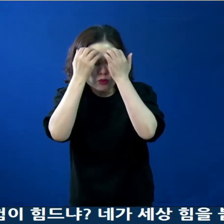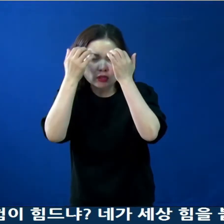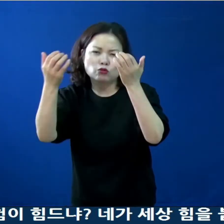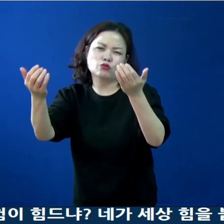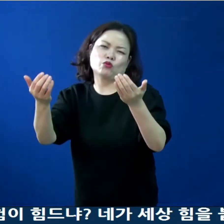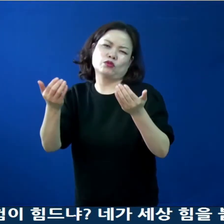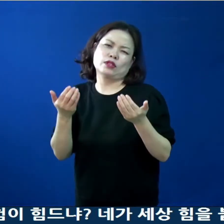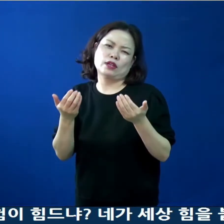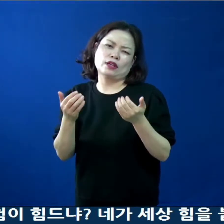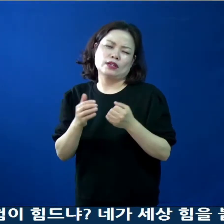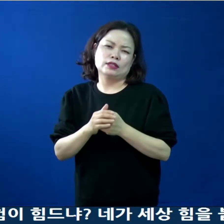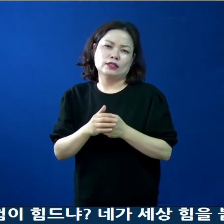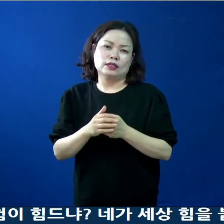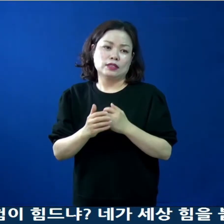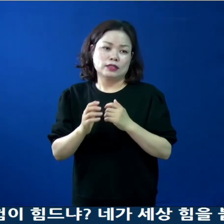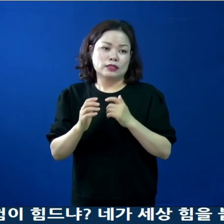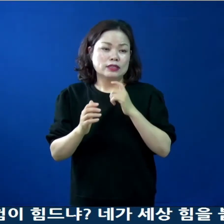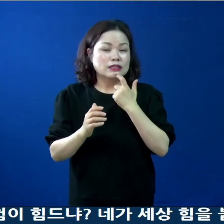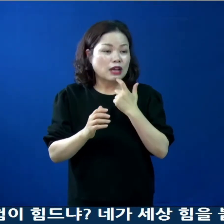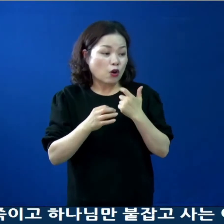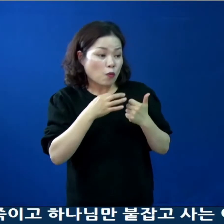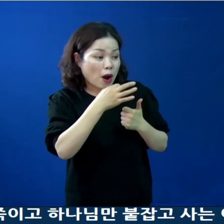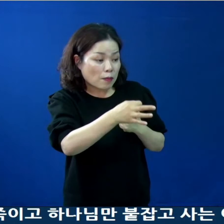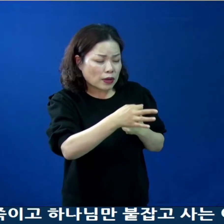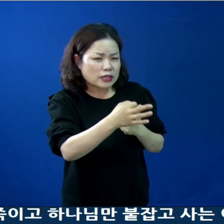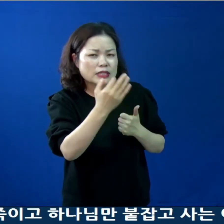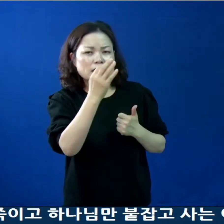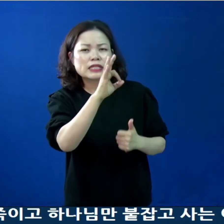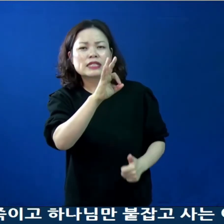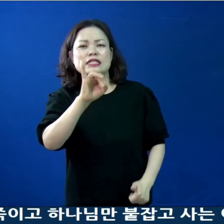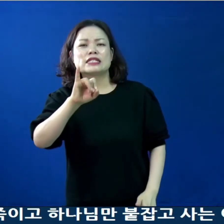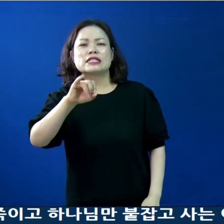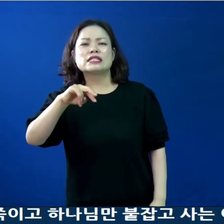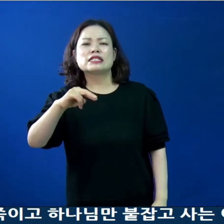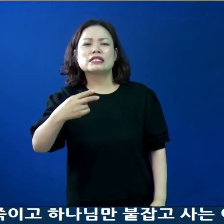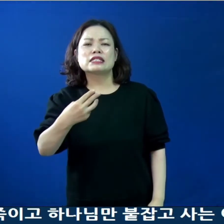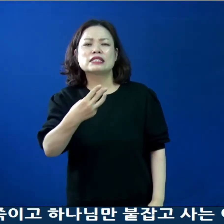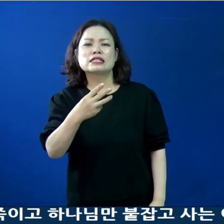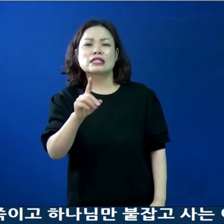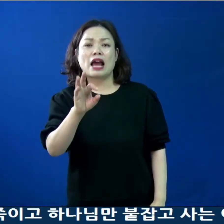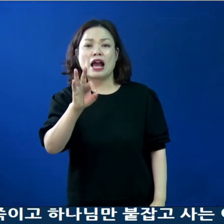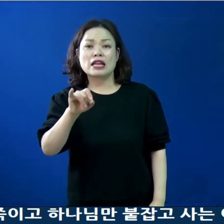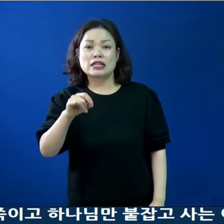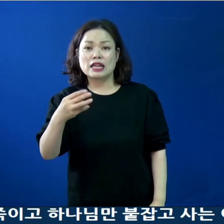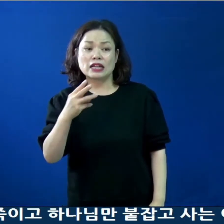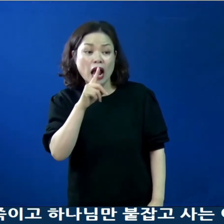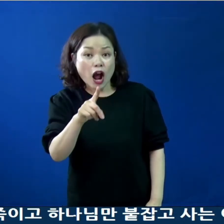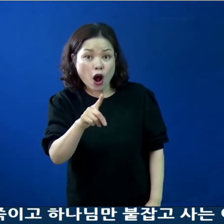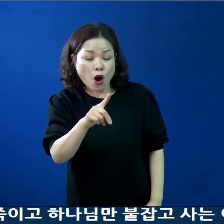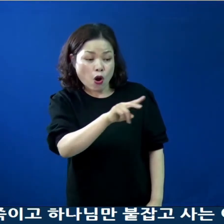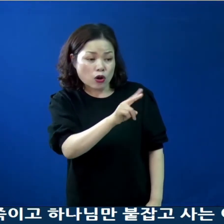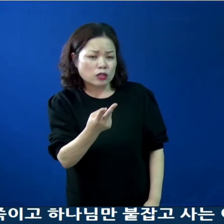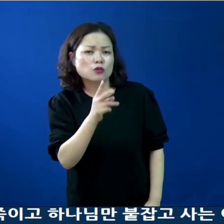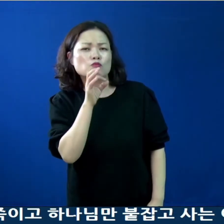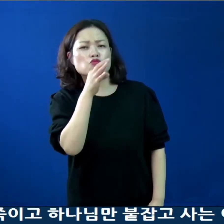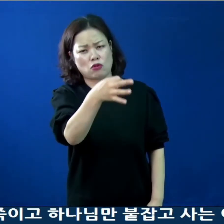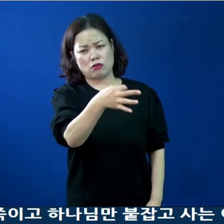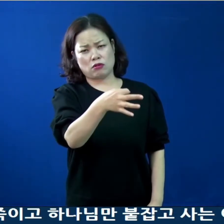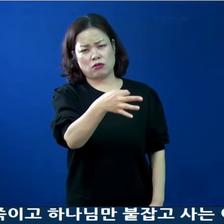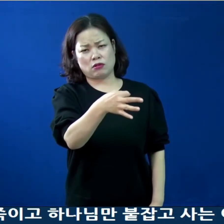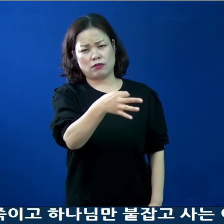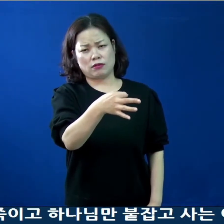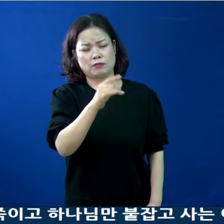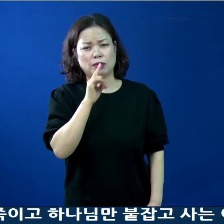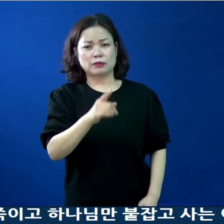있다. 그래서 내가 야곱아 부르고 이어서 이스라엘아 이렇게 부르신 것이다 라는 의도, 하나님의 의도를 얘기하시는